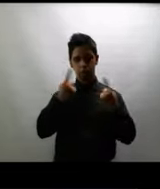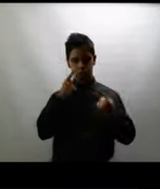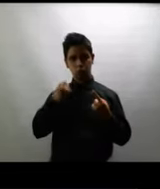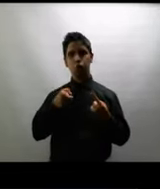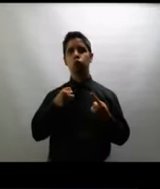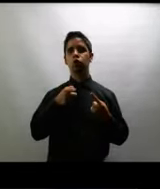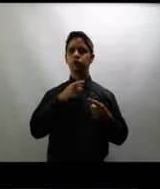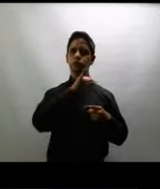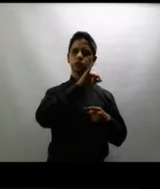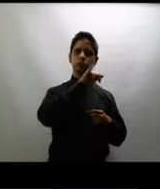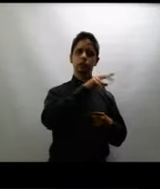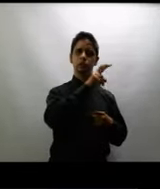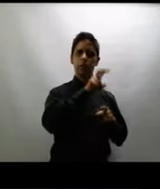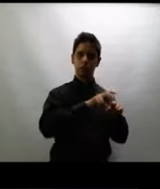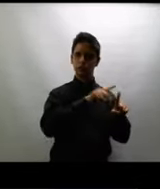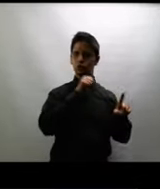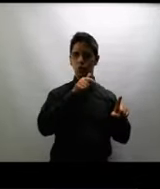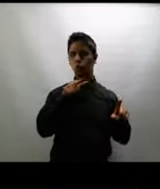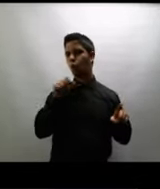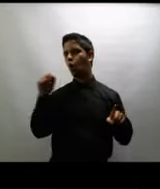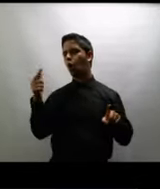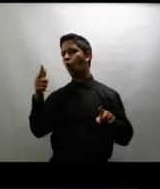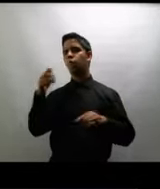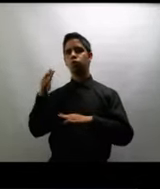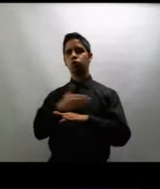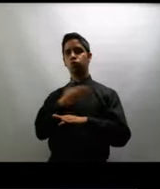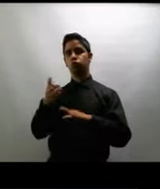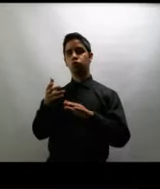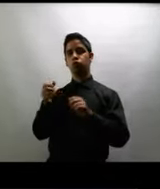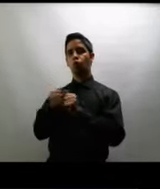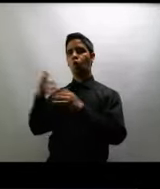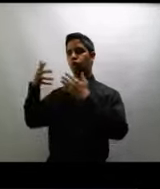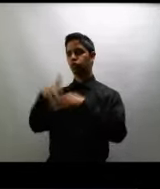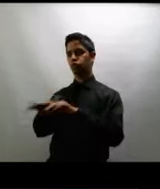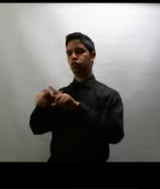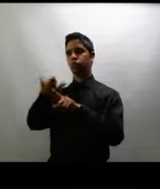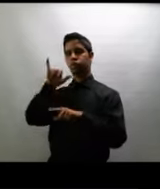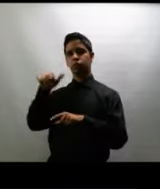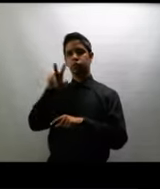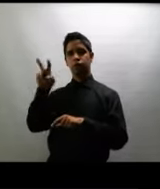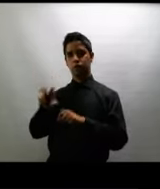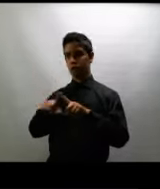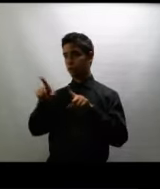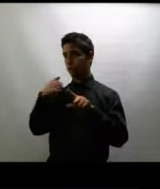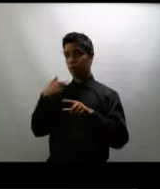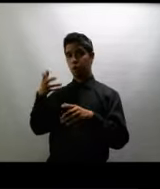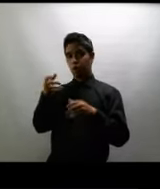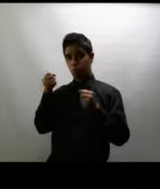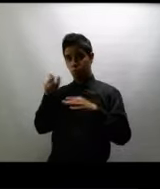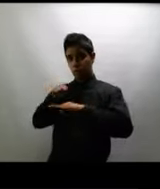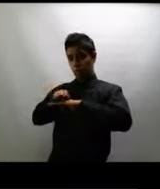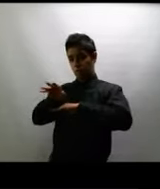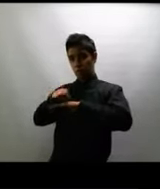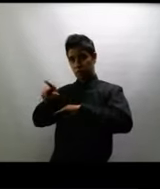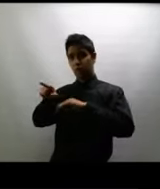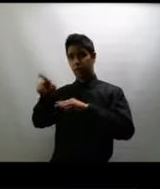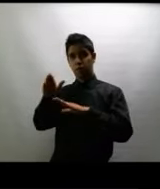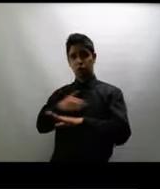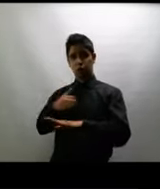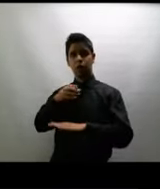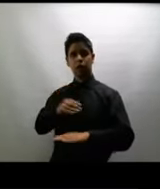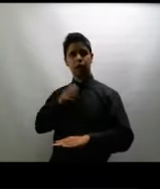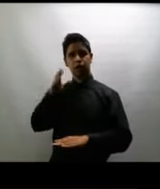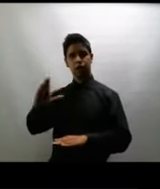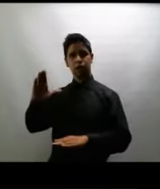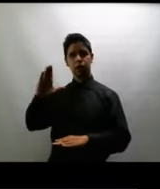Ajá. Fusionado con un poquito de jazz, un poquito de música clásica, porque cuando uno escucha hay mucha Tu formación es la referencia,